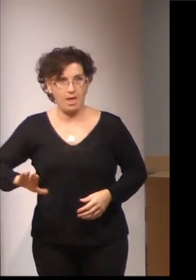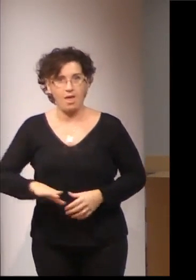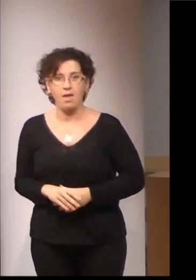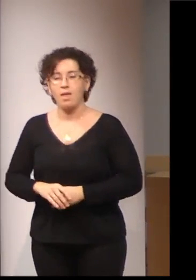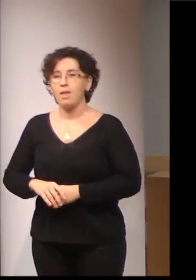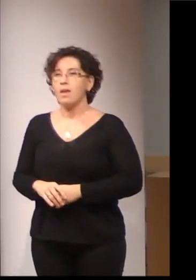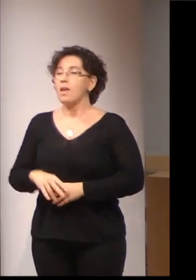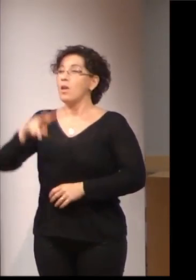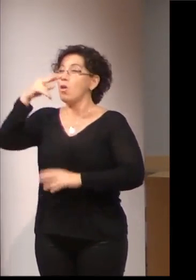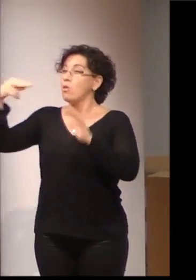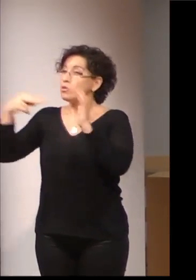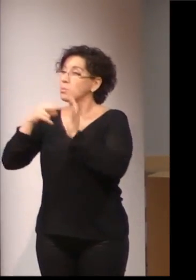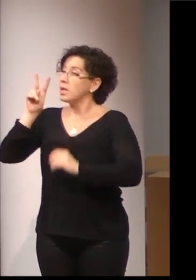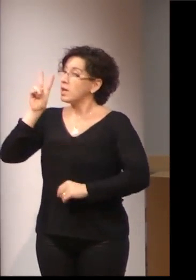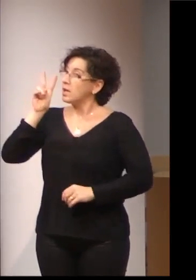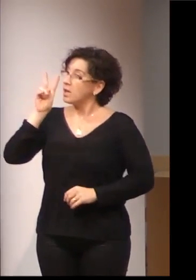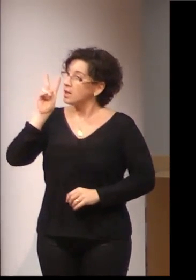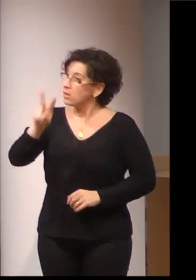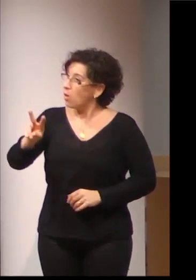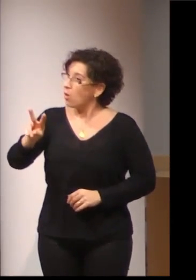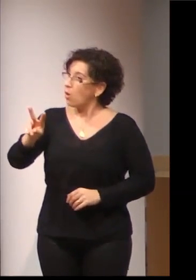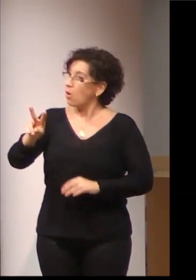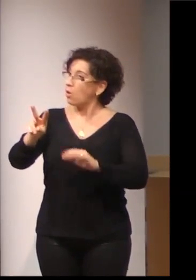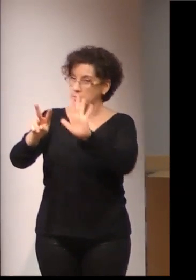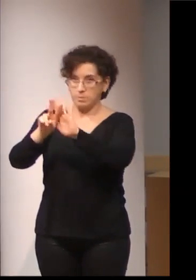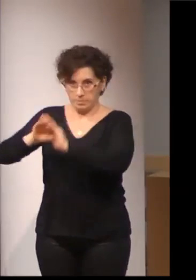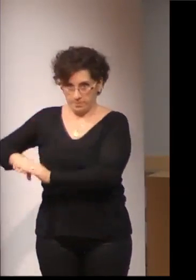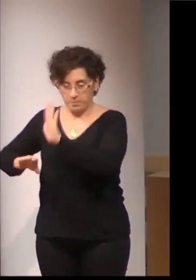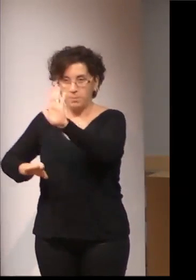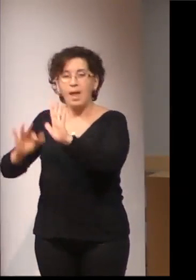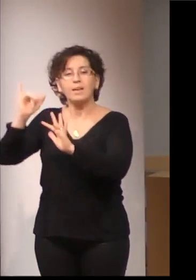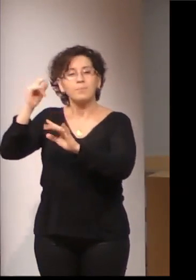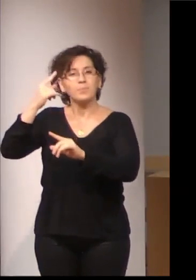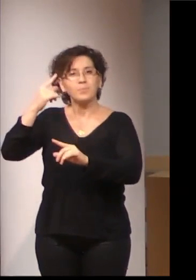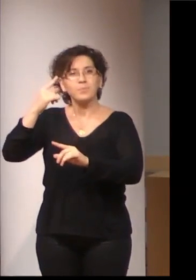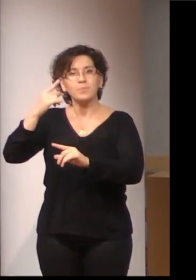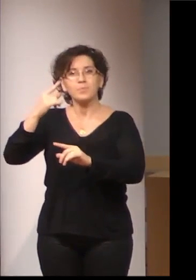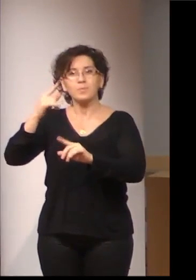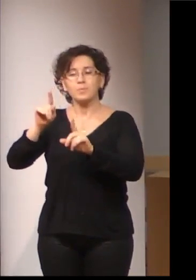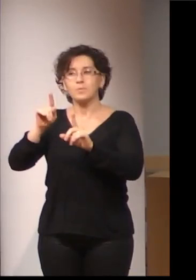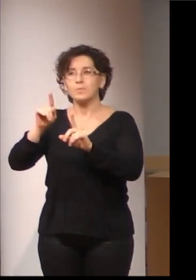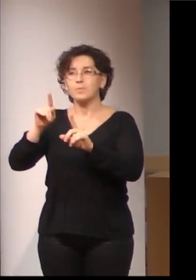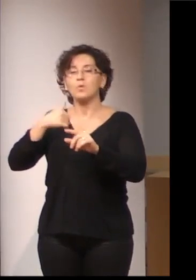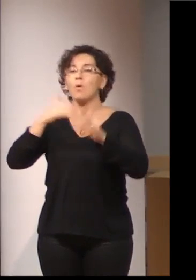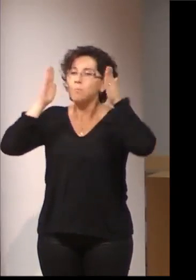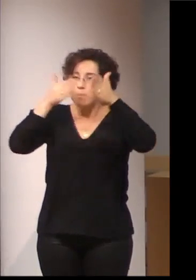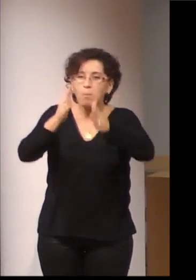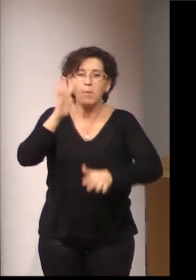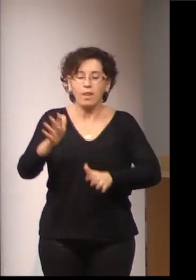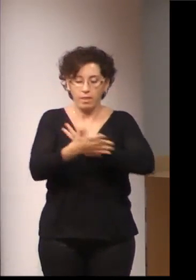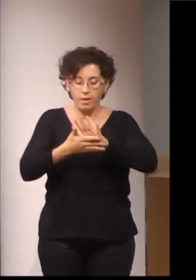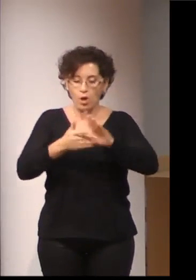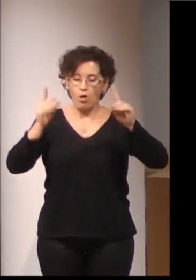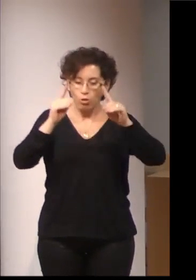En 2002, y ahora hay algunos aspectos que no son propiamente, no quiero detenerme en docencia y en investigación,